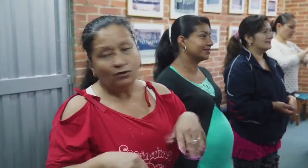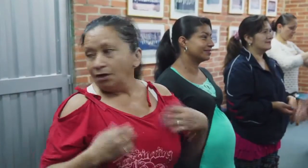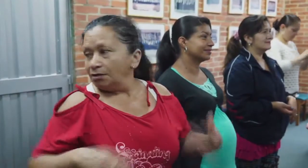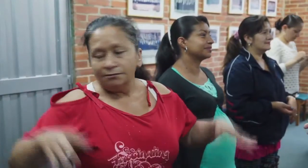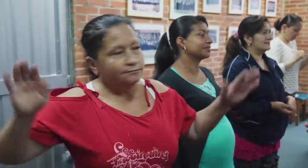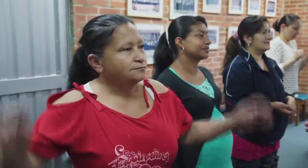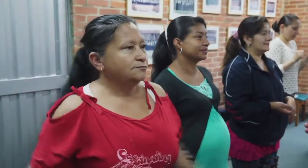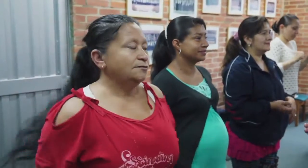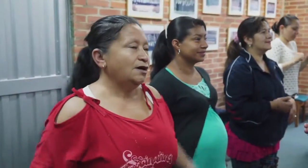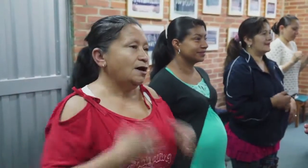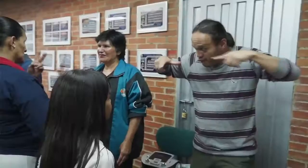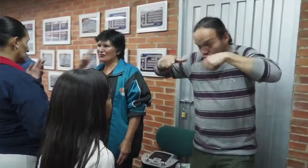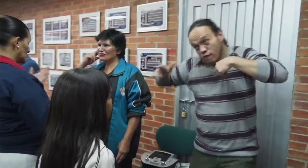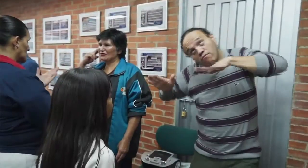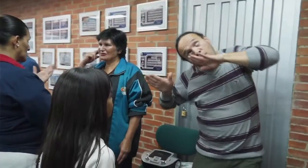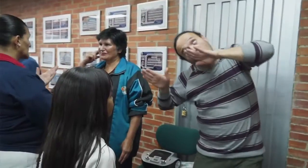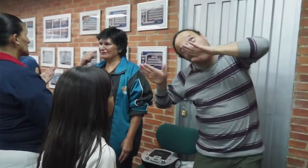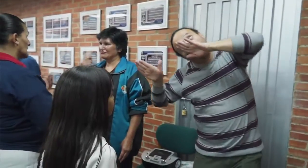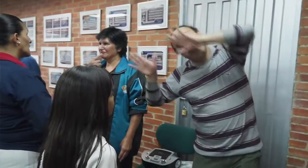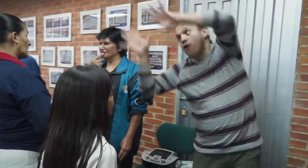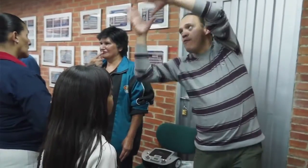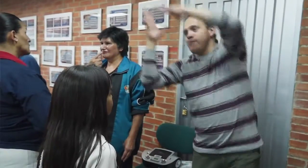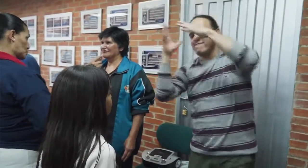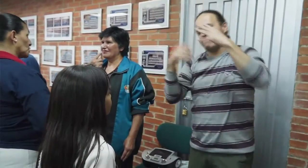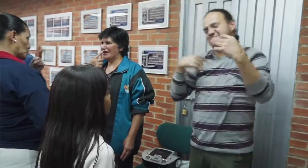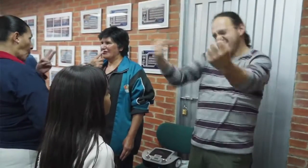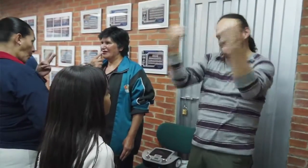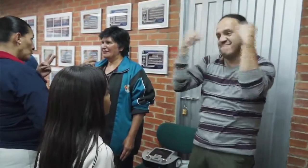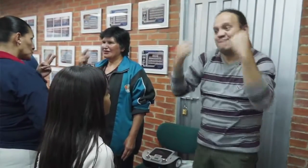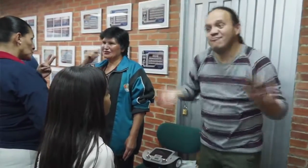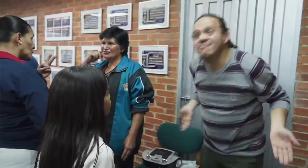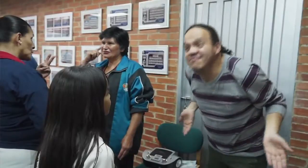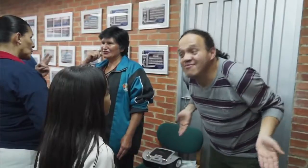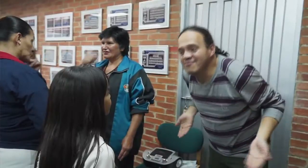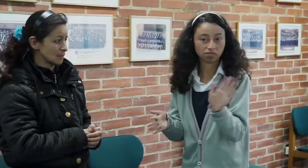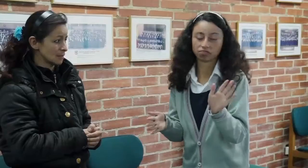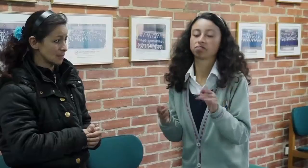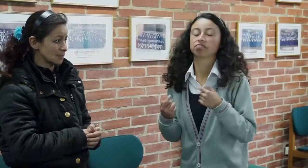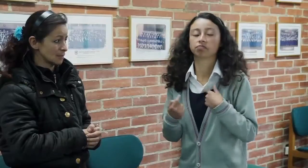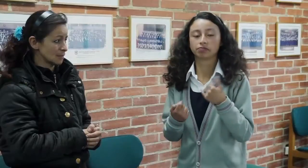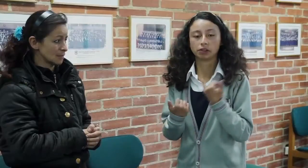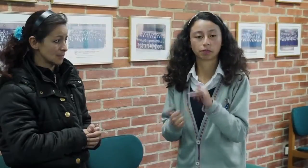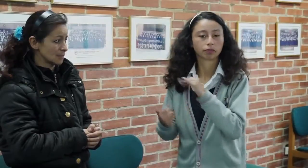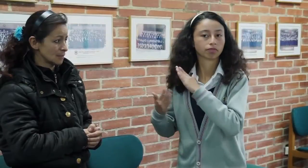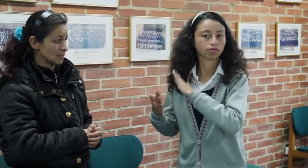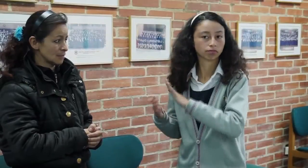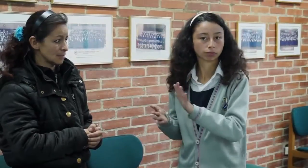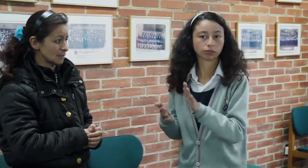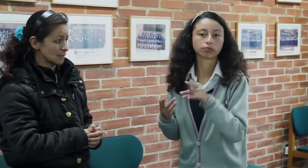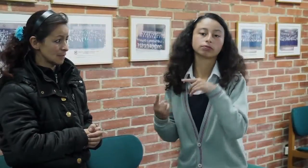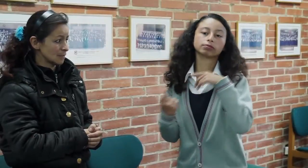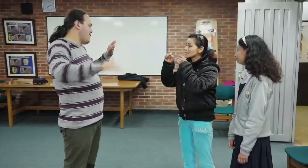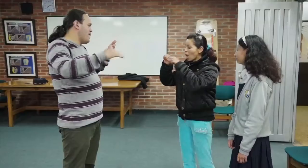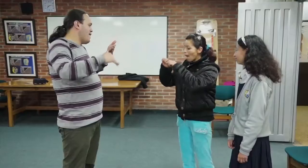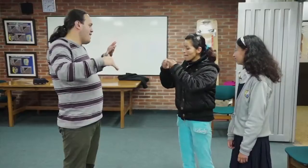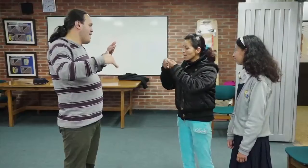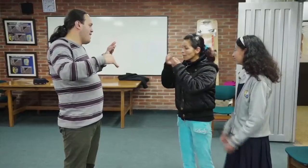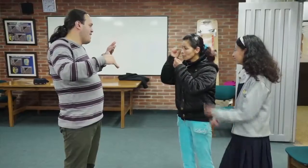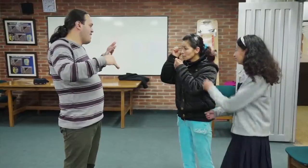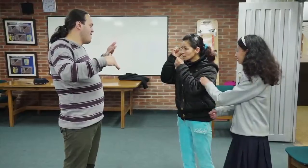situaciones críticas que uno vive con ellos, le ayudan a uno mucho. Yo me acuerdo que en primaria ella era la que me ayudaba, y ya